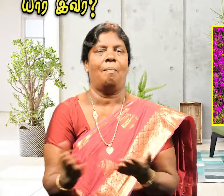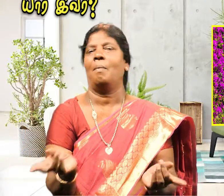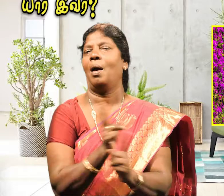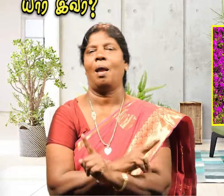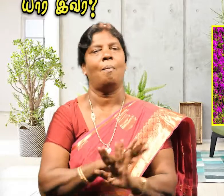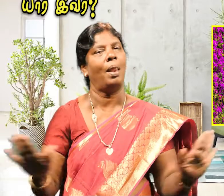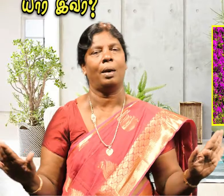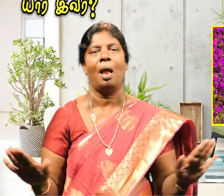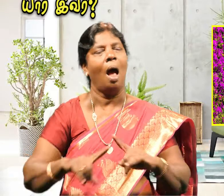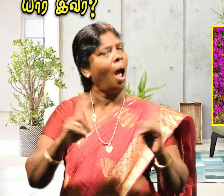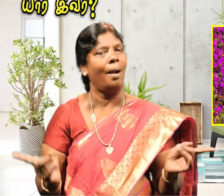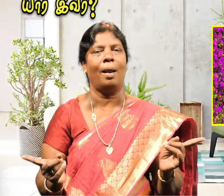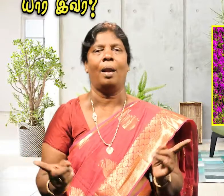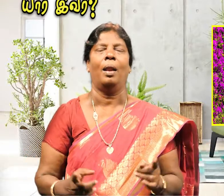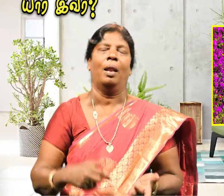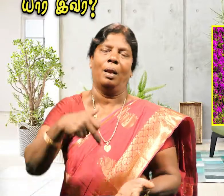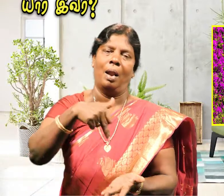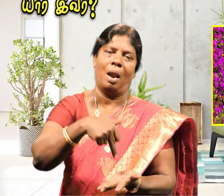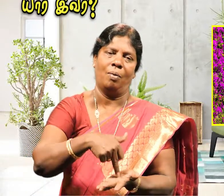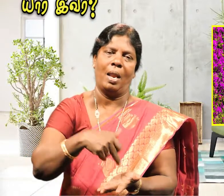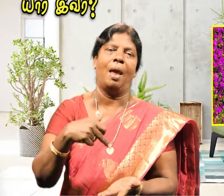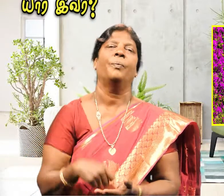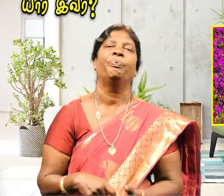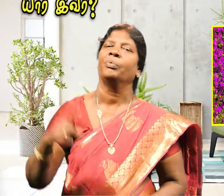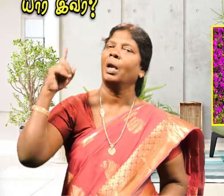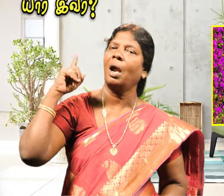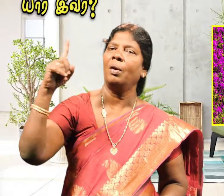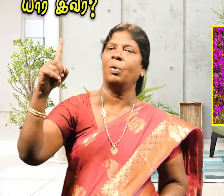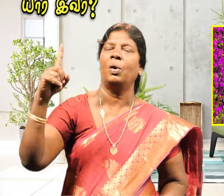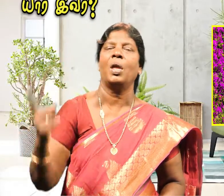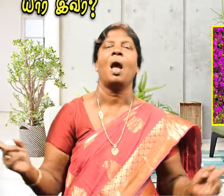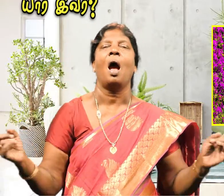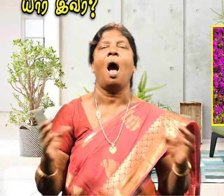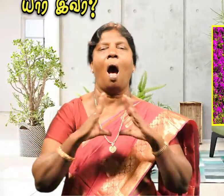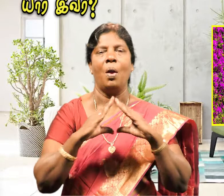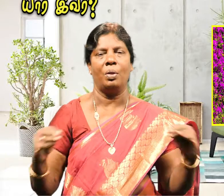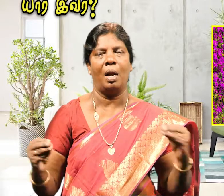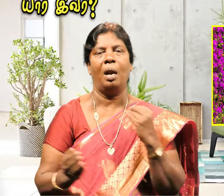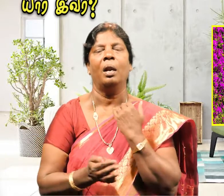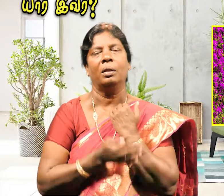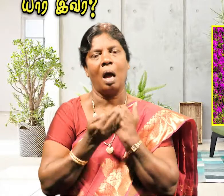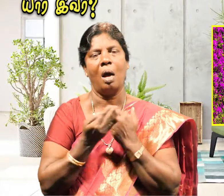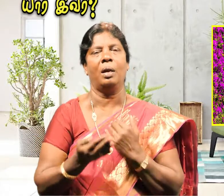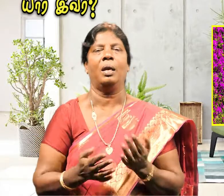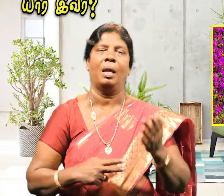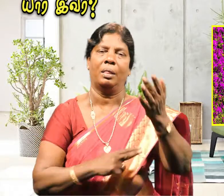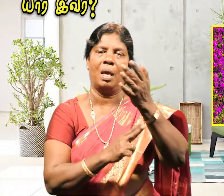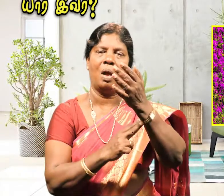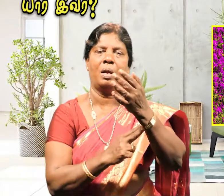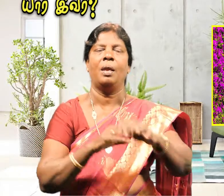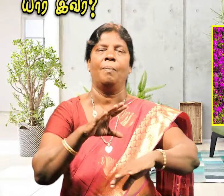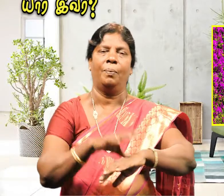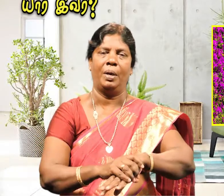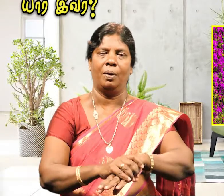இருக்கலாம். ஆனால் அந்த பிரச்சனைகளின் நடுவிலேயும் கடவுளுடைய ஆறுதல் உங்களை